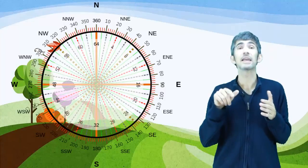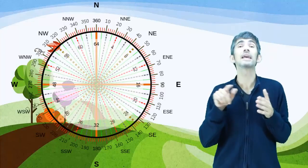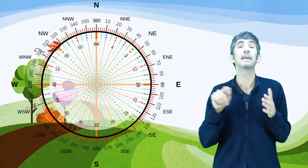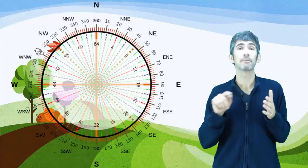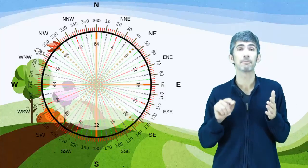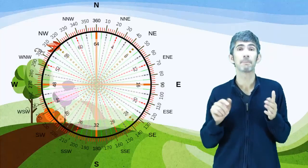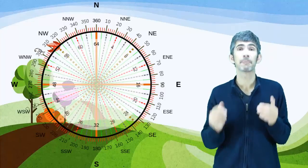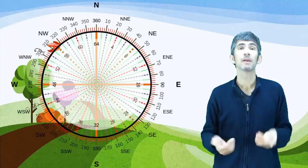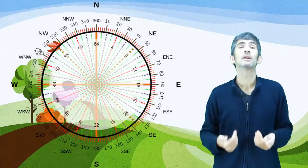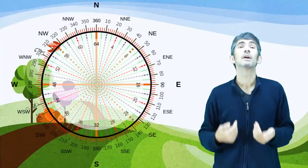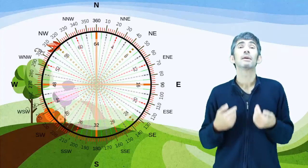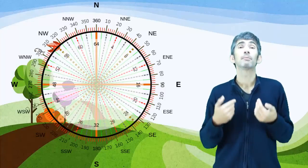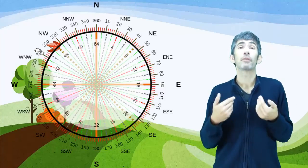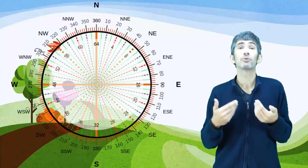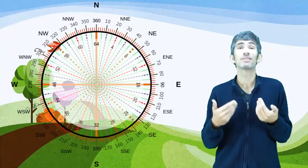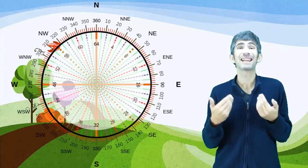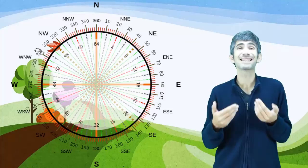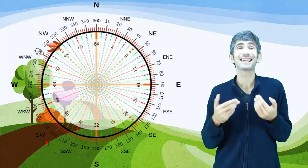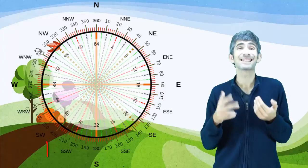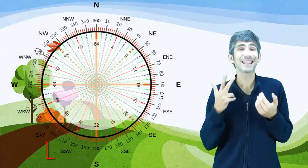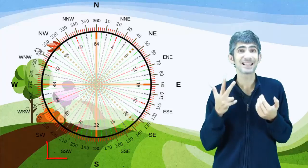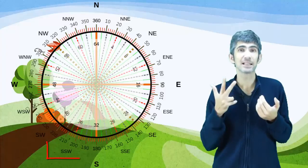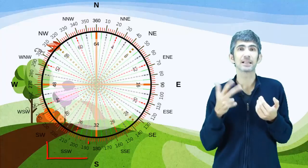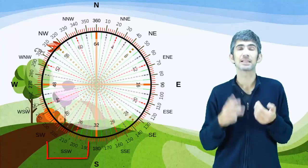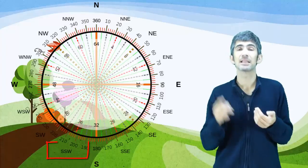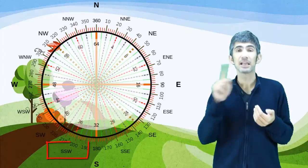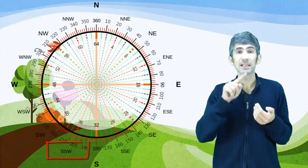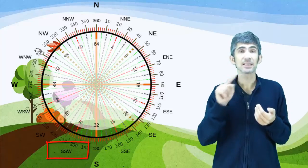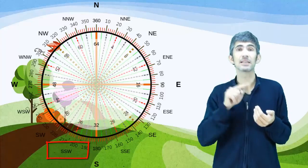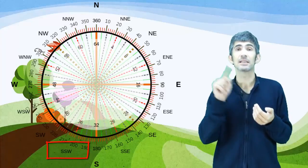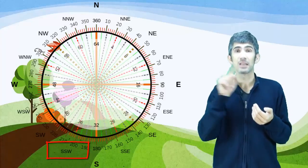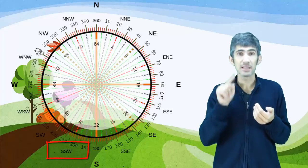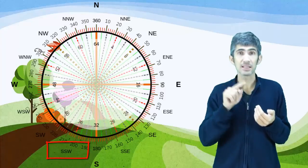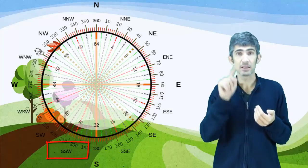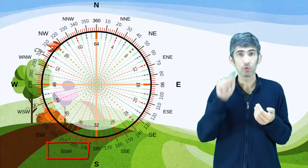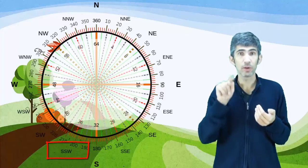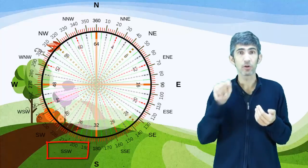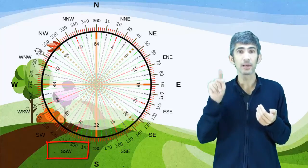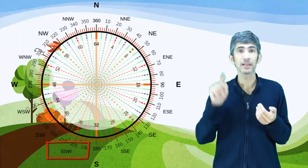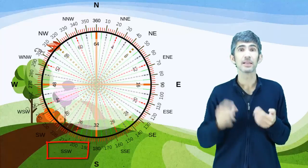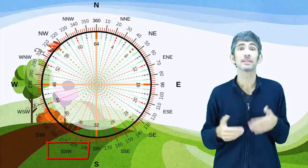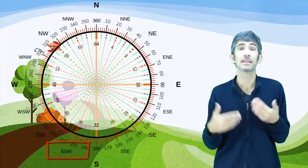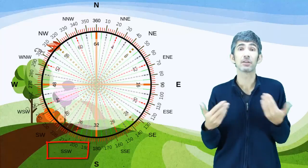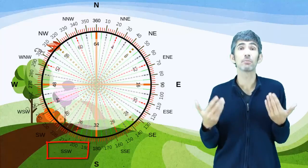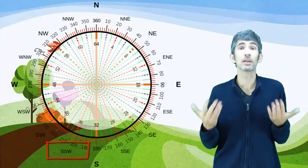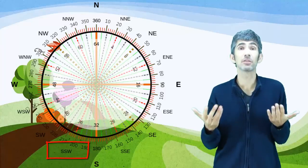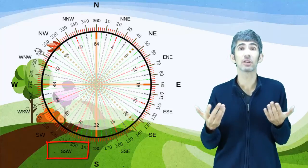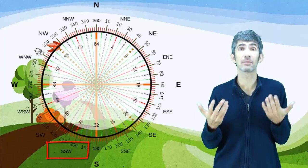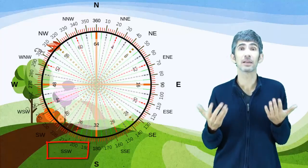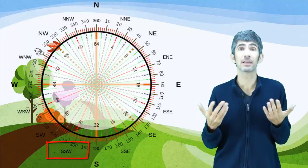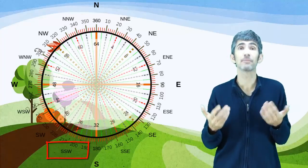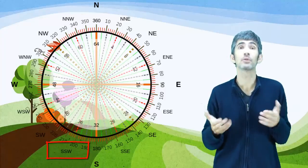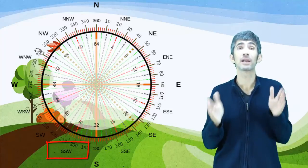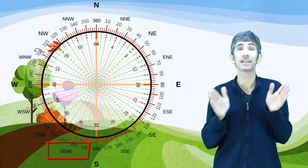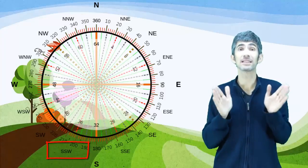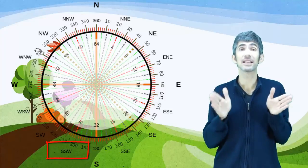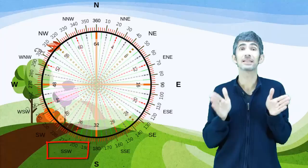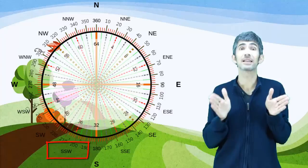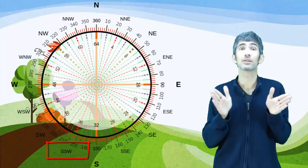que podemos dar hasta tres letras s sw sería un viento que viene de una que está entre el